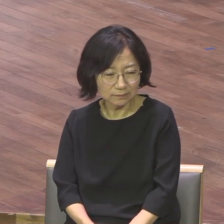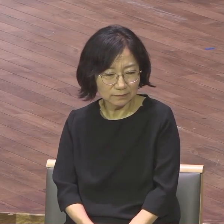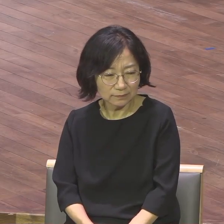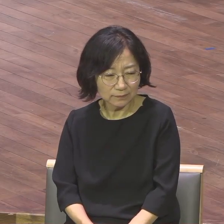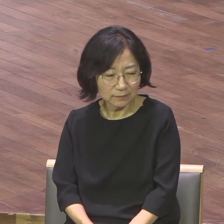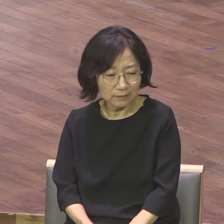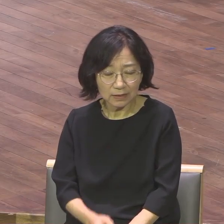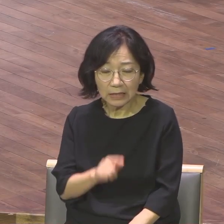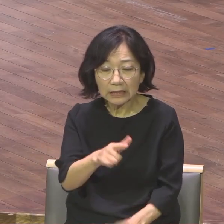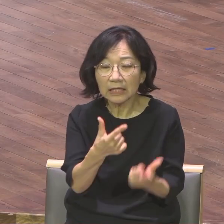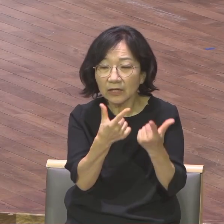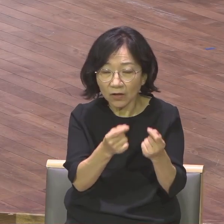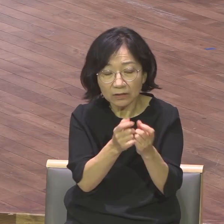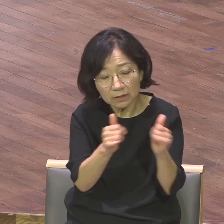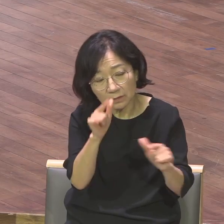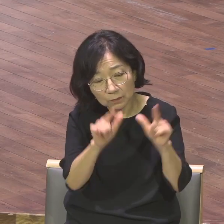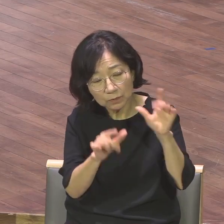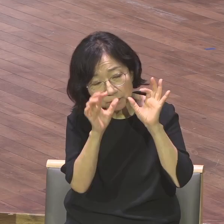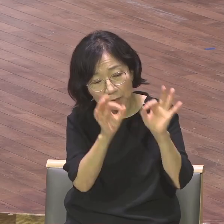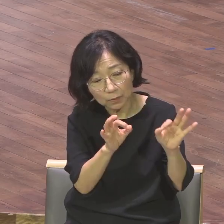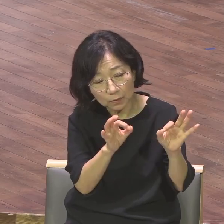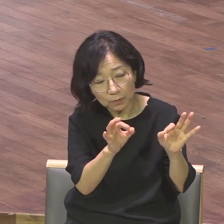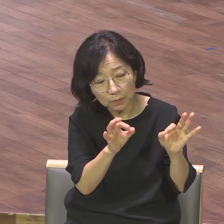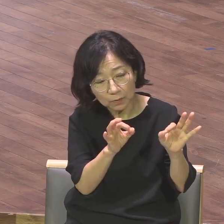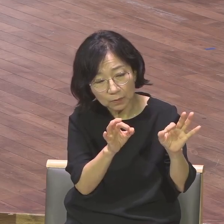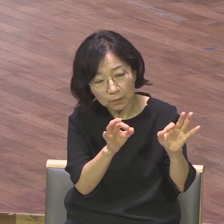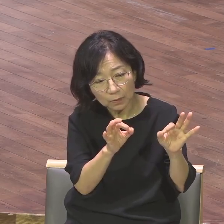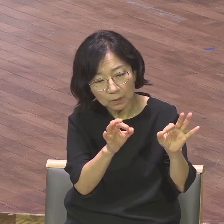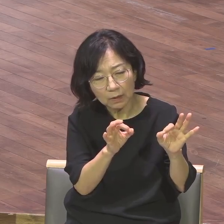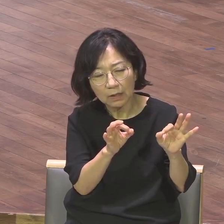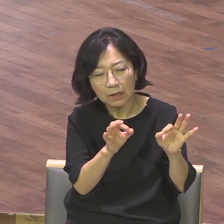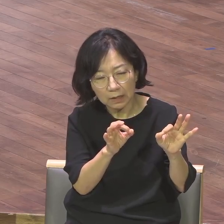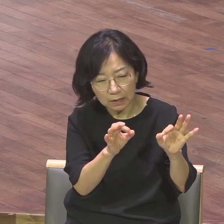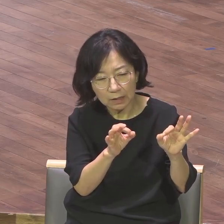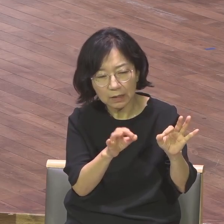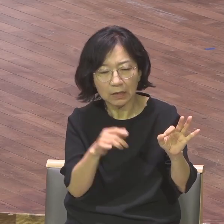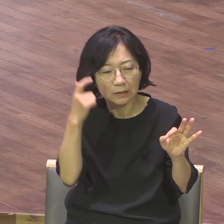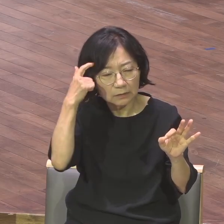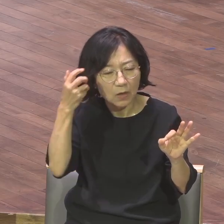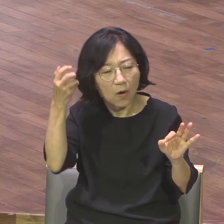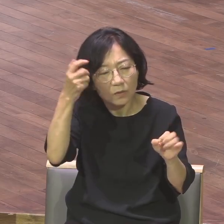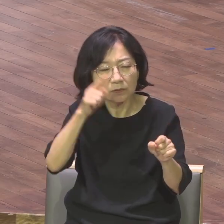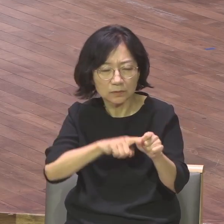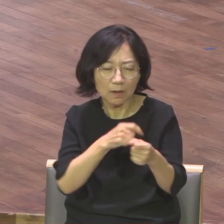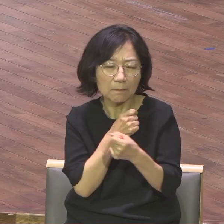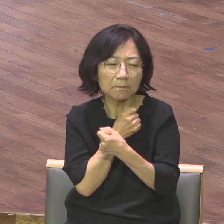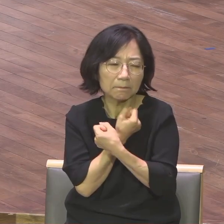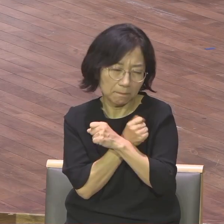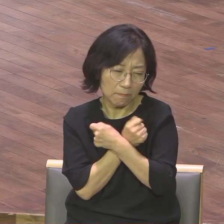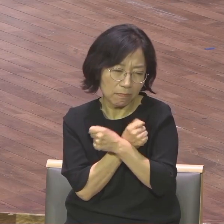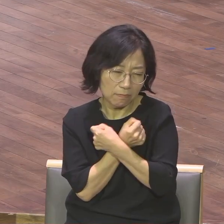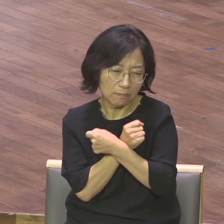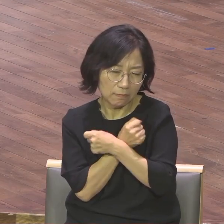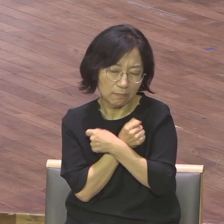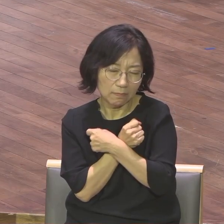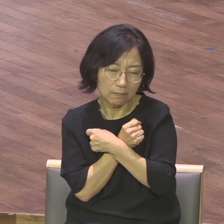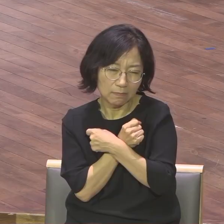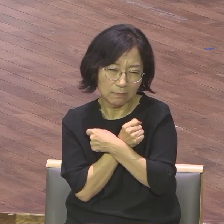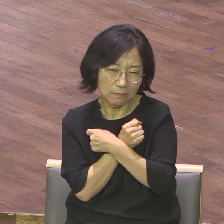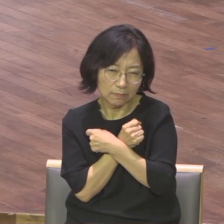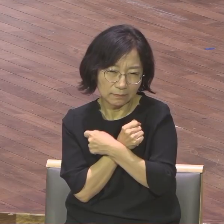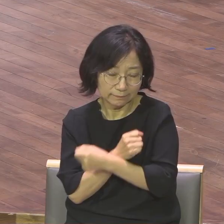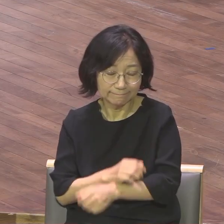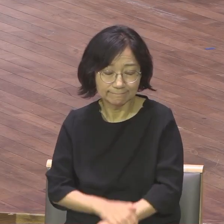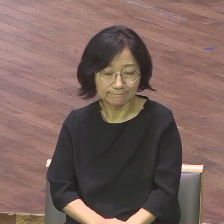이런 사람들을 보고 뭐라 그래요? 영적 마른 뼈들이라고 합니다. 영적 마른